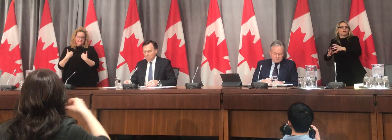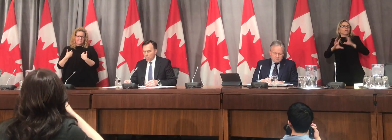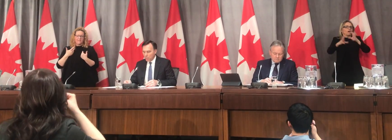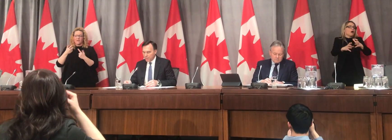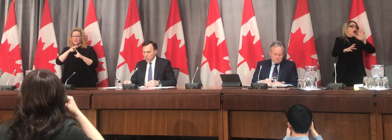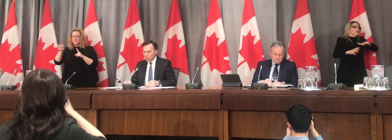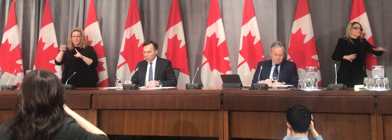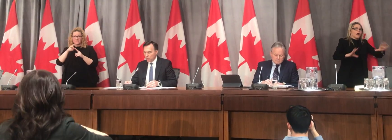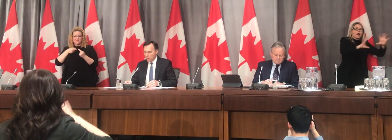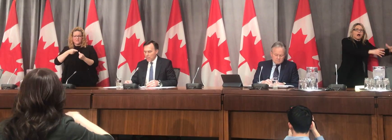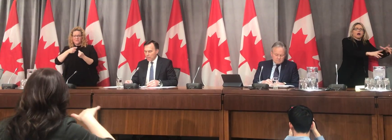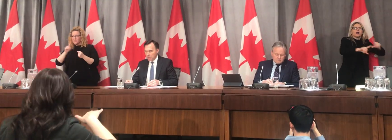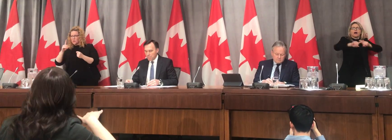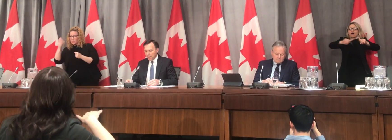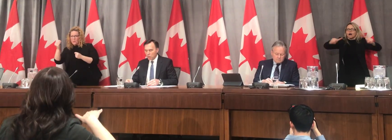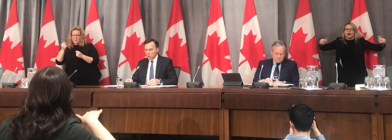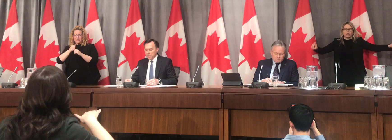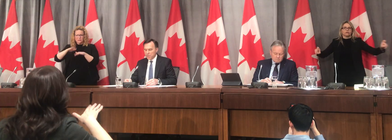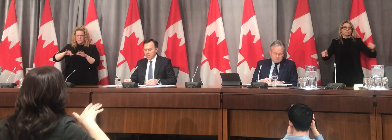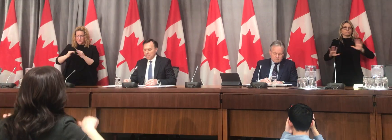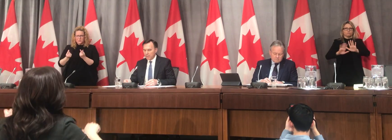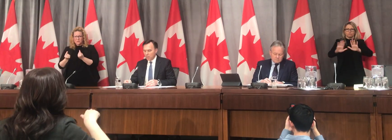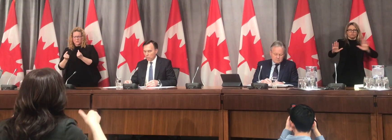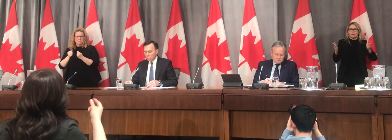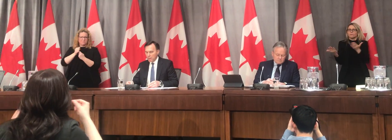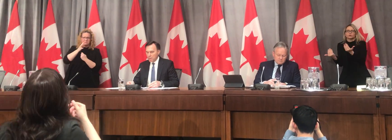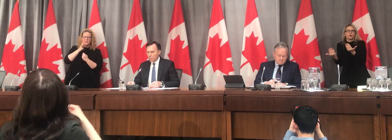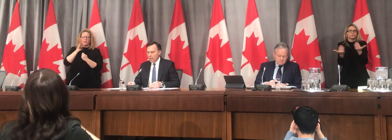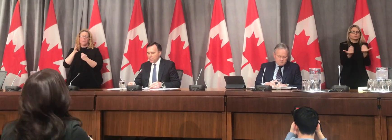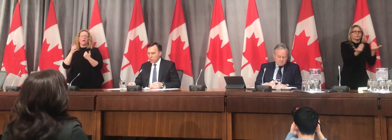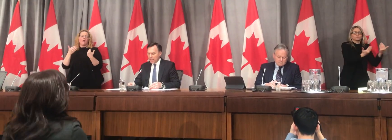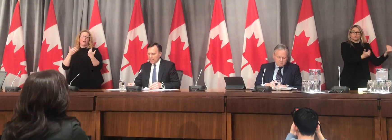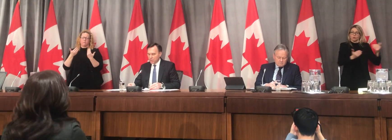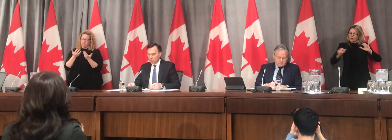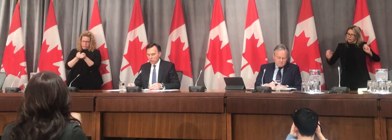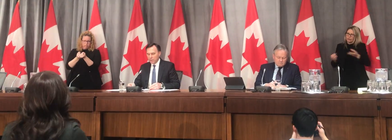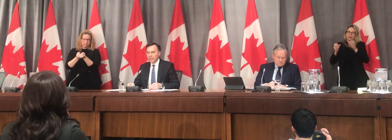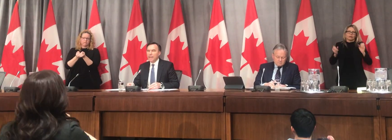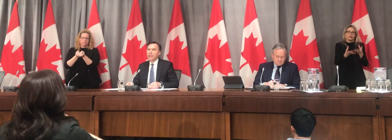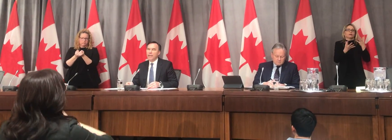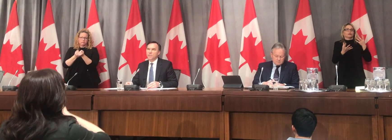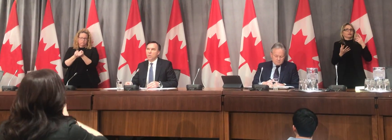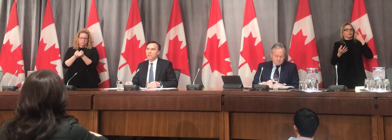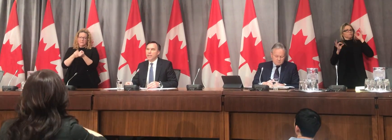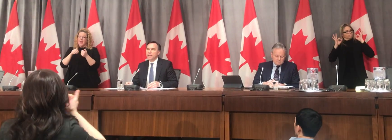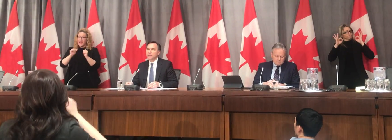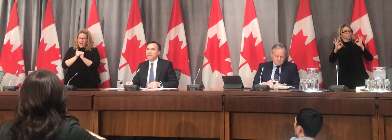nécessaire pour mettre en œuvre les meilleurs conseils médicaux pour assurer la sécurité et la santé des